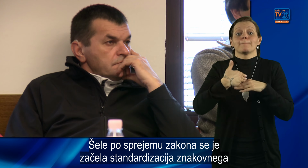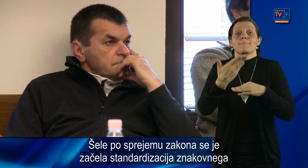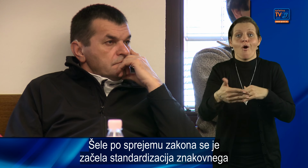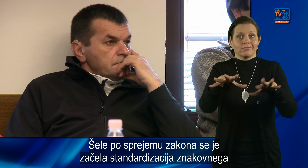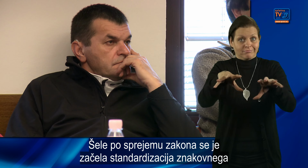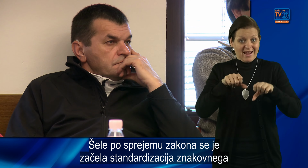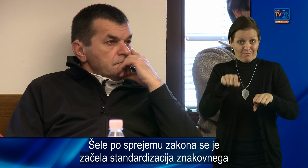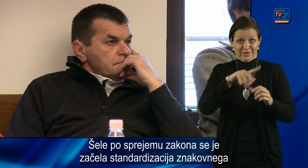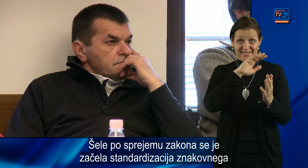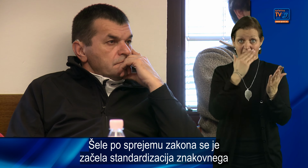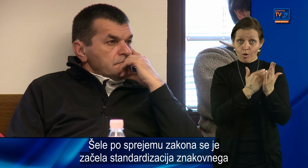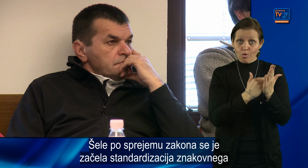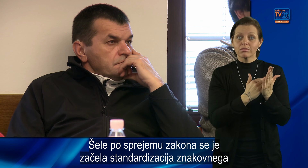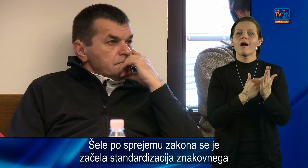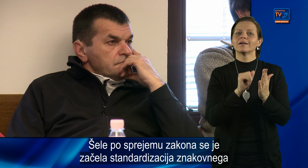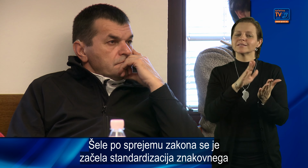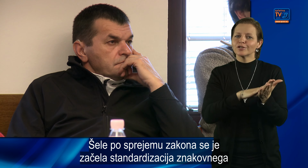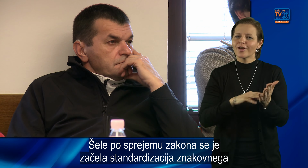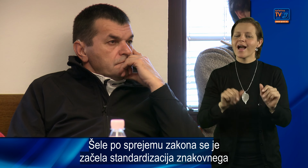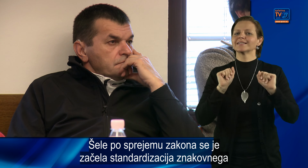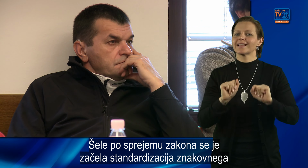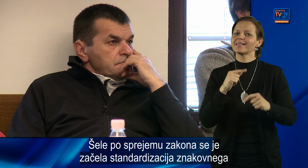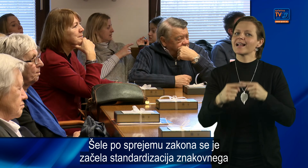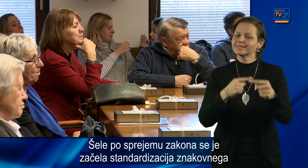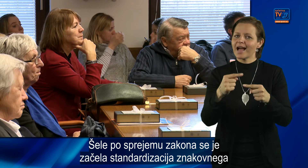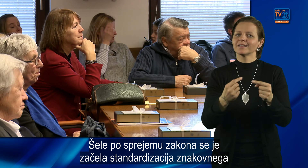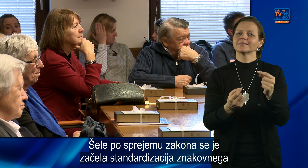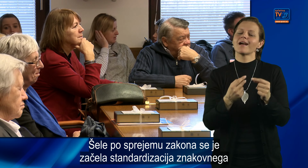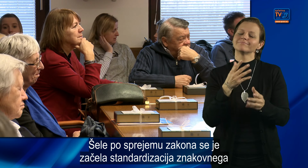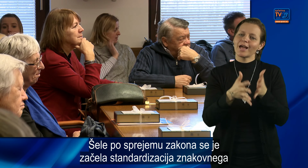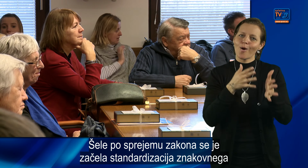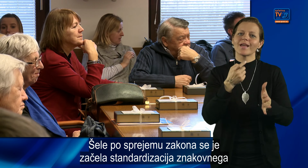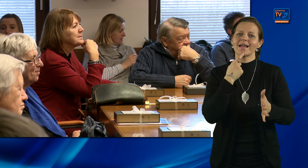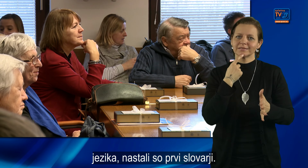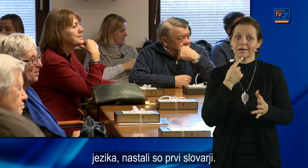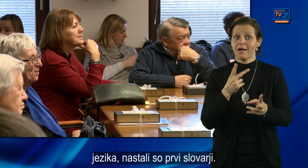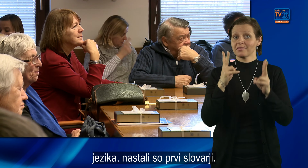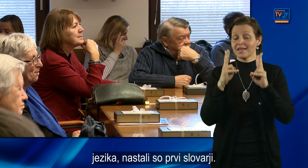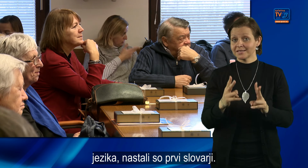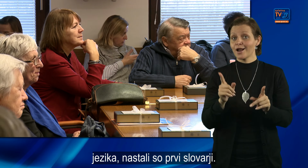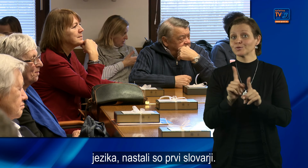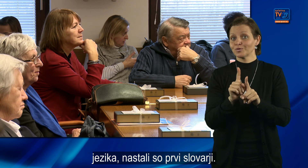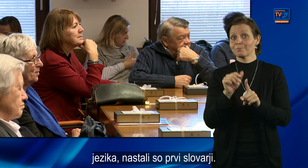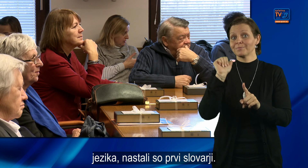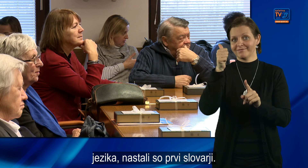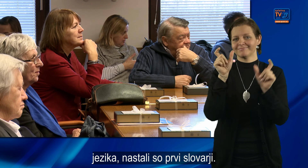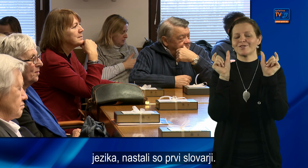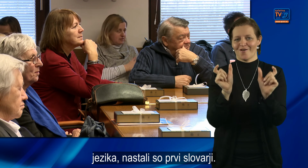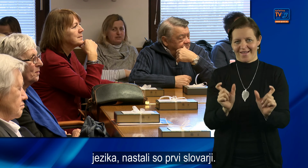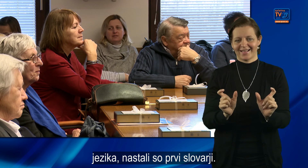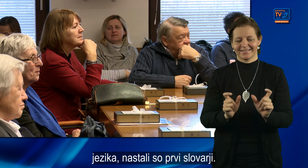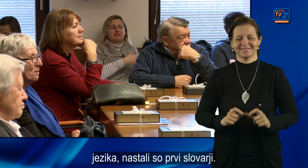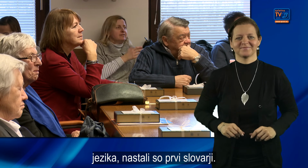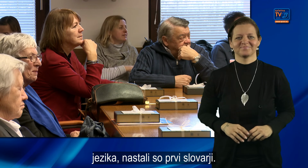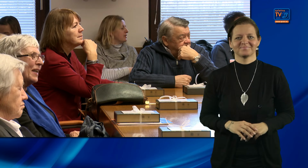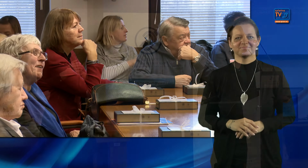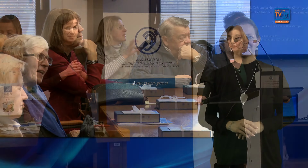Šele po sprejemu zakona se je začela standardizacija znakovnega jezika in nastali so tudi prvi